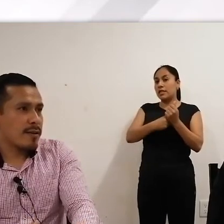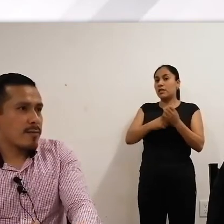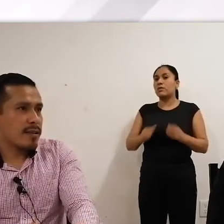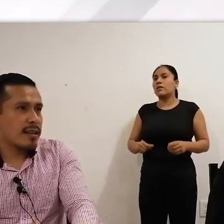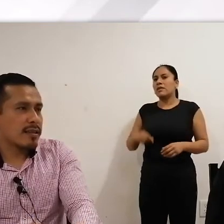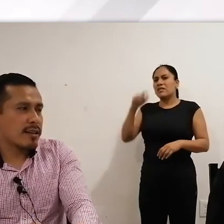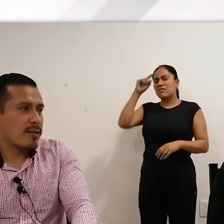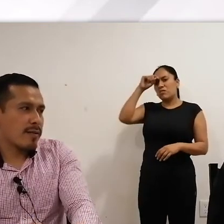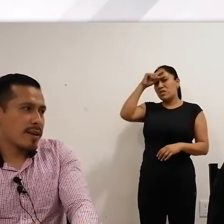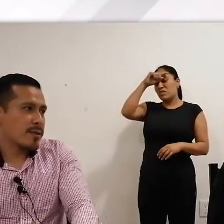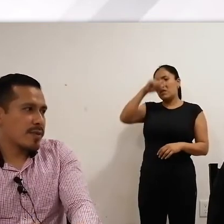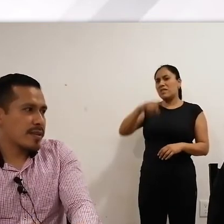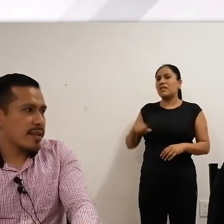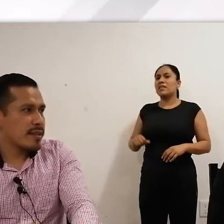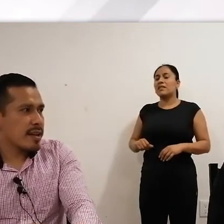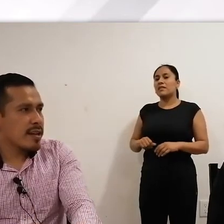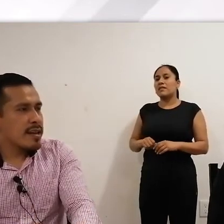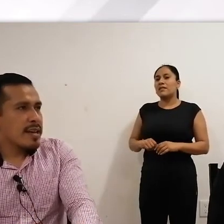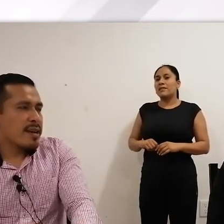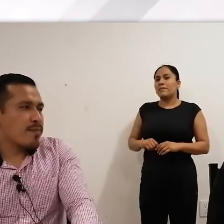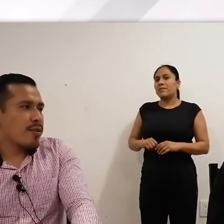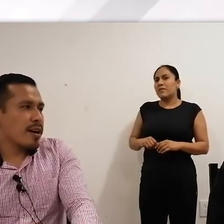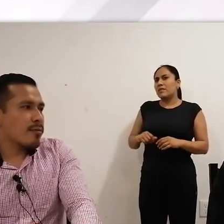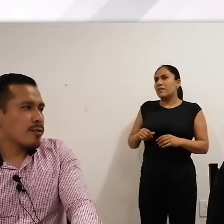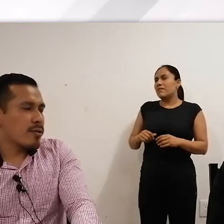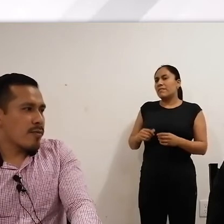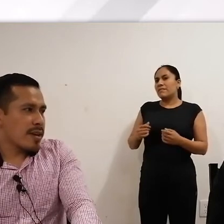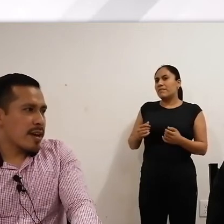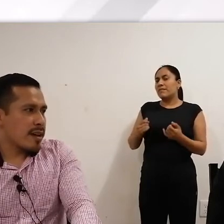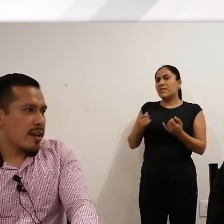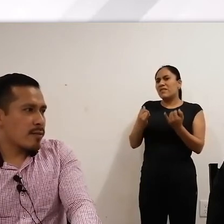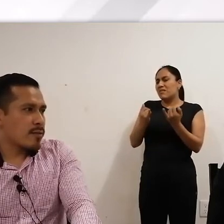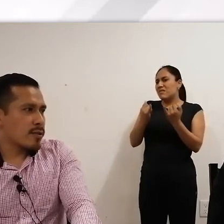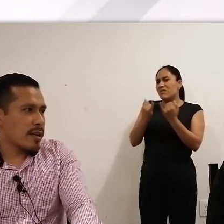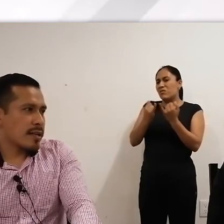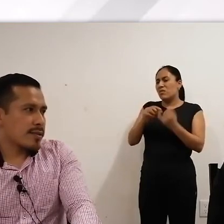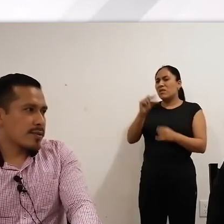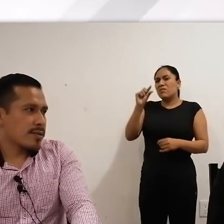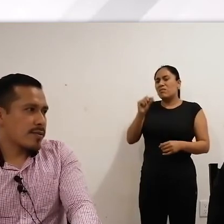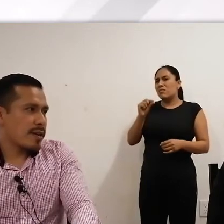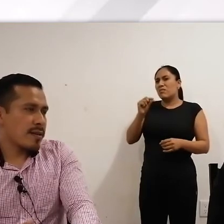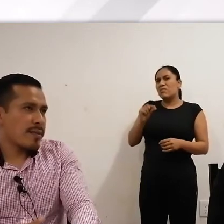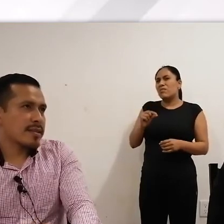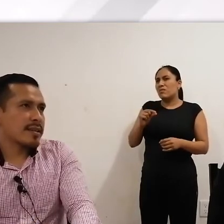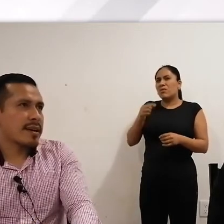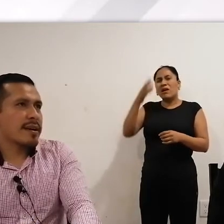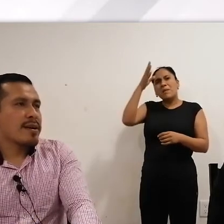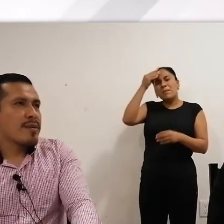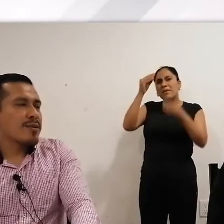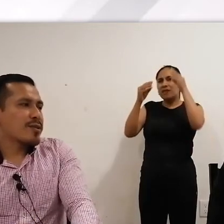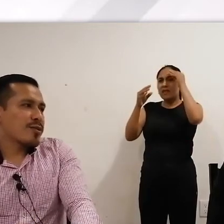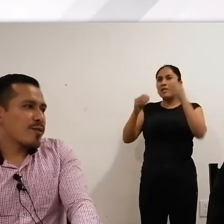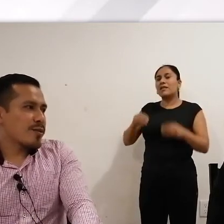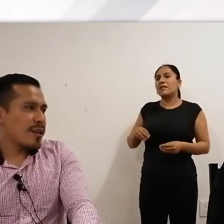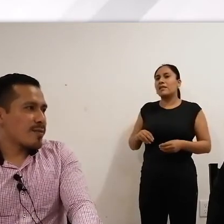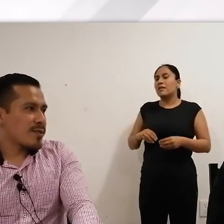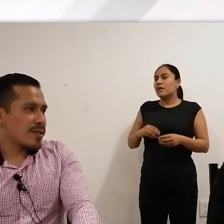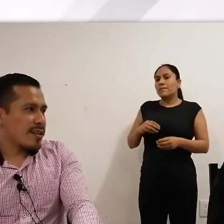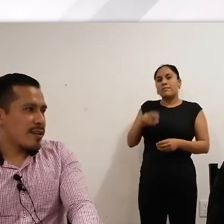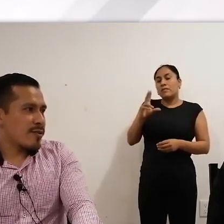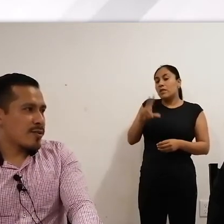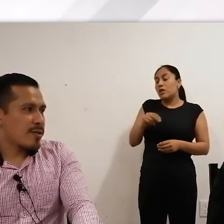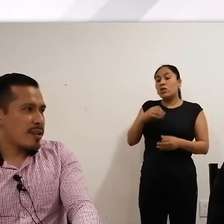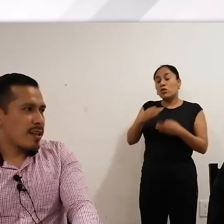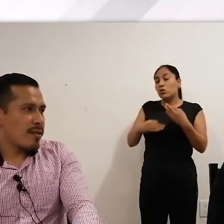esta dificultad que todavía ellos presentan y poca autonomía en algunos casos, ¿no? Además de que pues no todos los